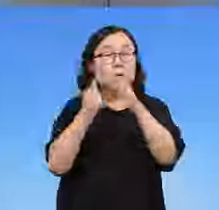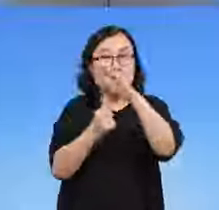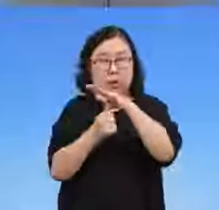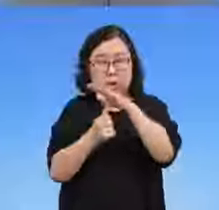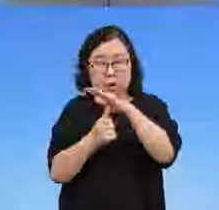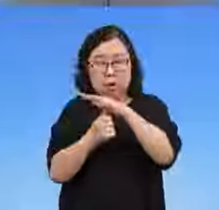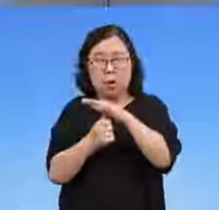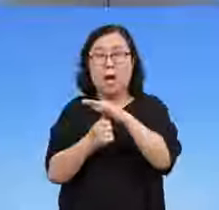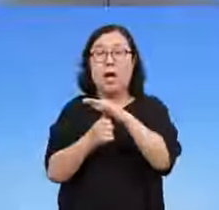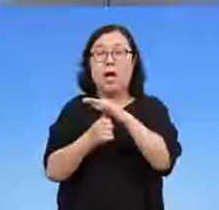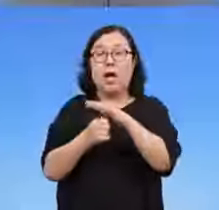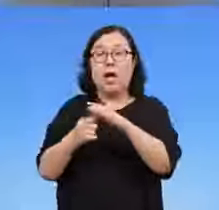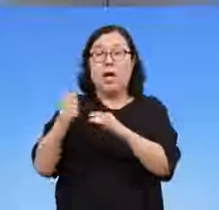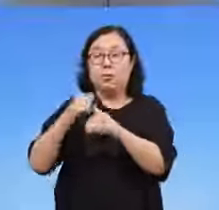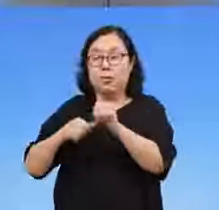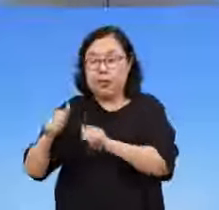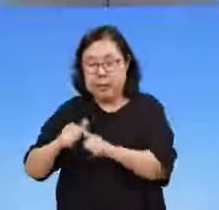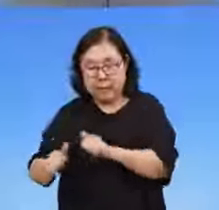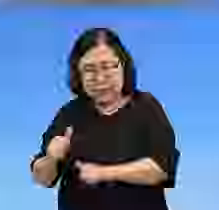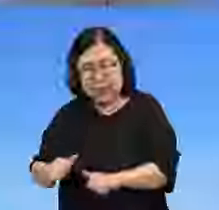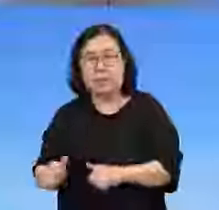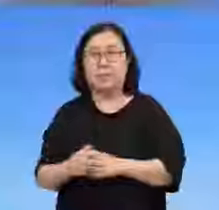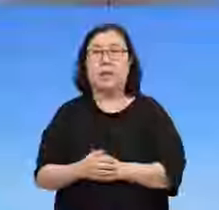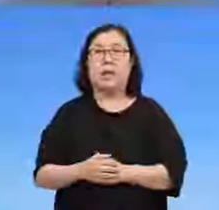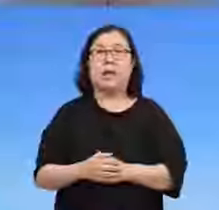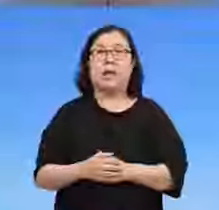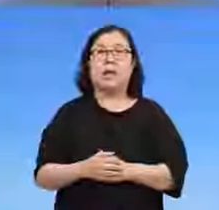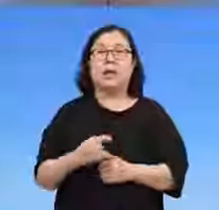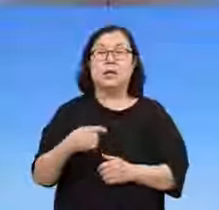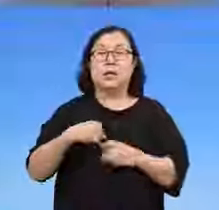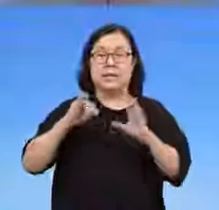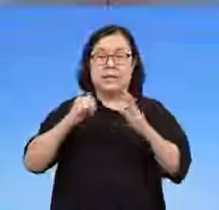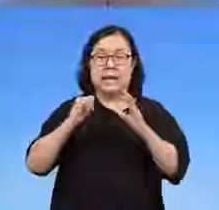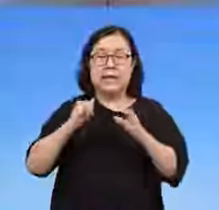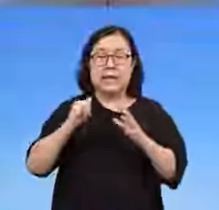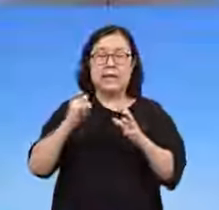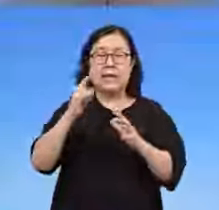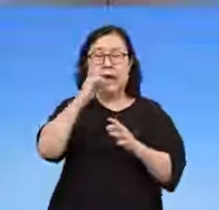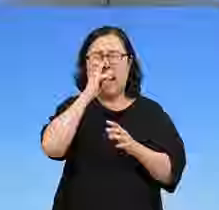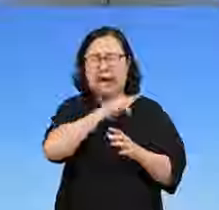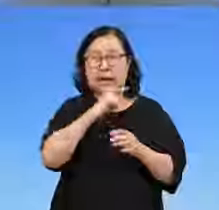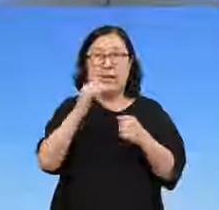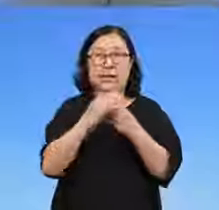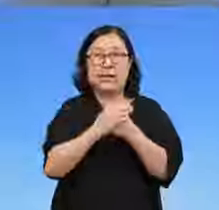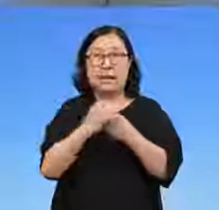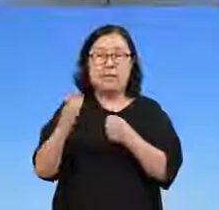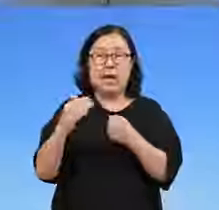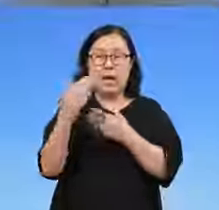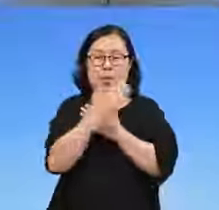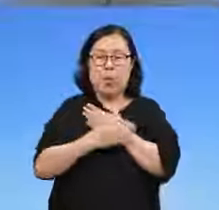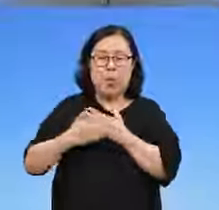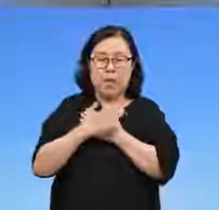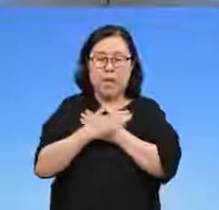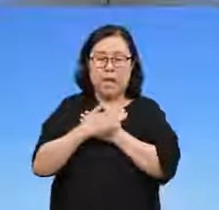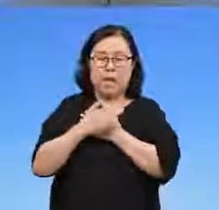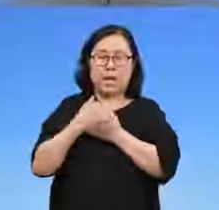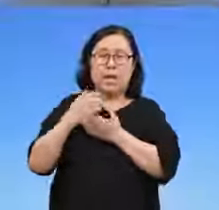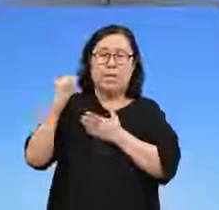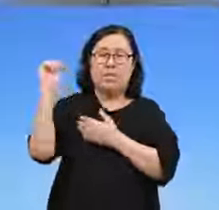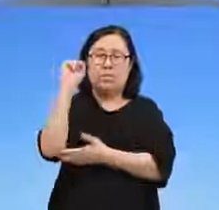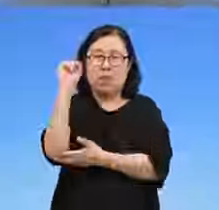오늘 이 악한 음란한 영이 우리 아이들을 지금 엄습을 해버려서 마비된 것처럼 지금 우리 아이들이 고통하고